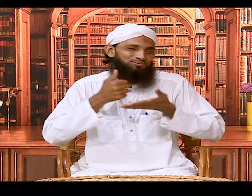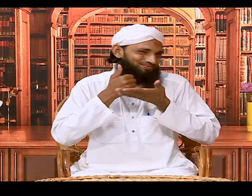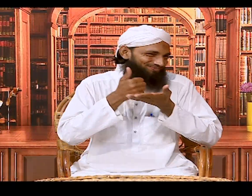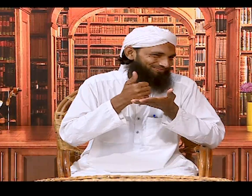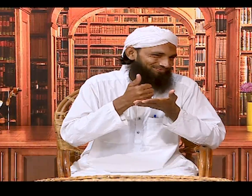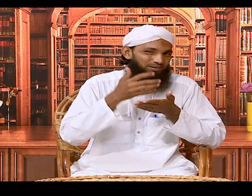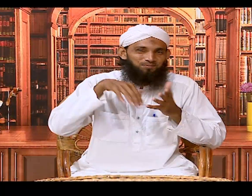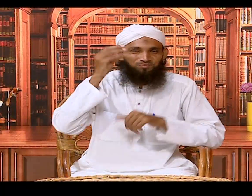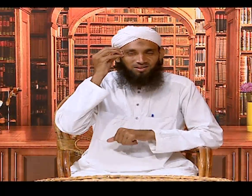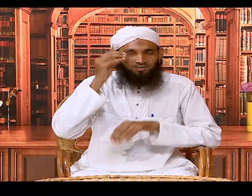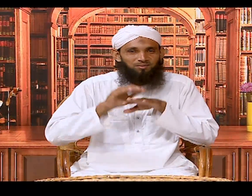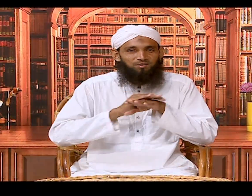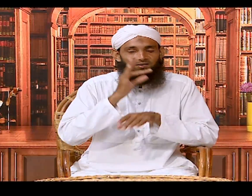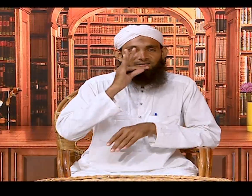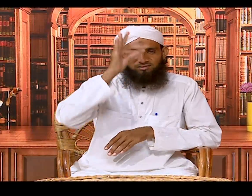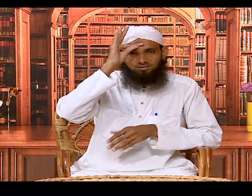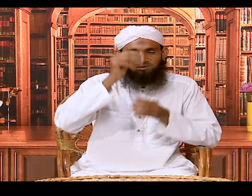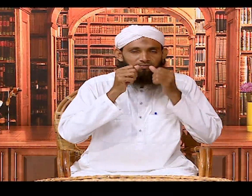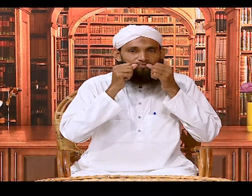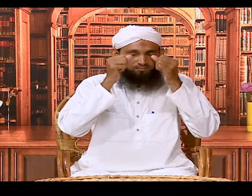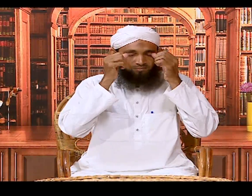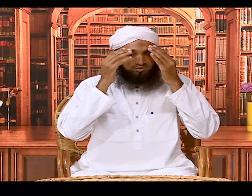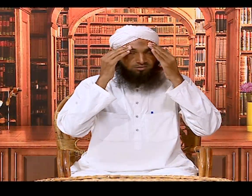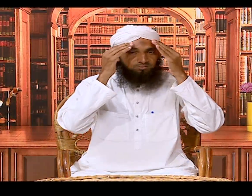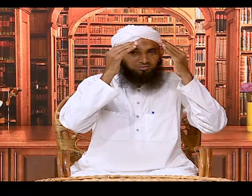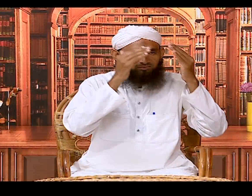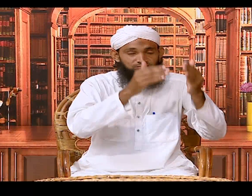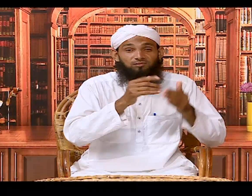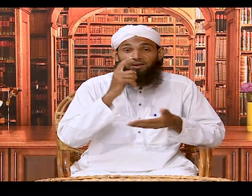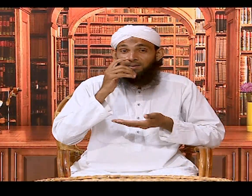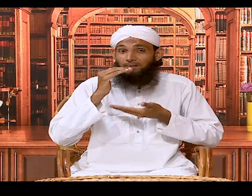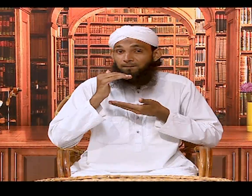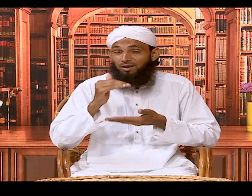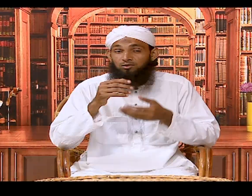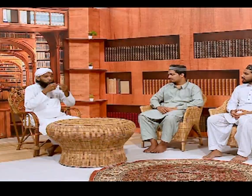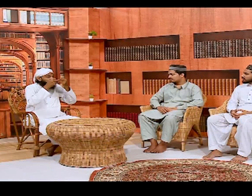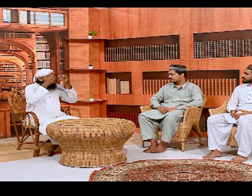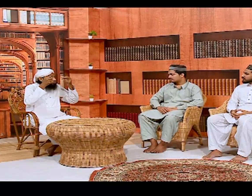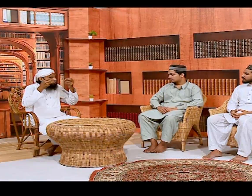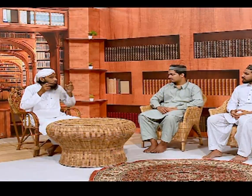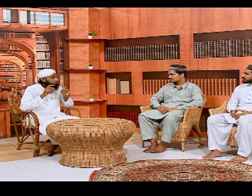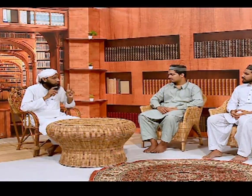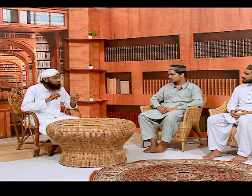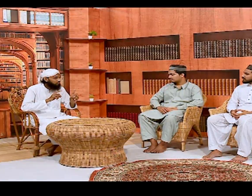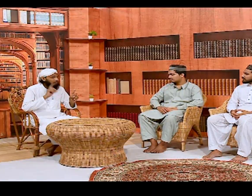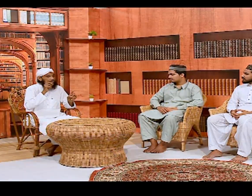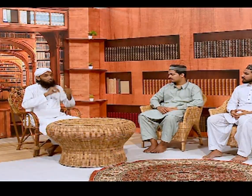پیارے آقا مکی مدنی مصطفیٰ صلی اللہ علیہ وآلہ وسلم کی شہزادیوں کو نور ماننا نہ صرف